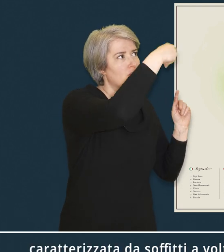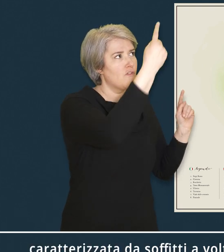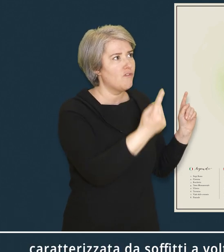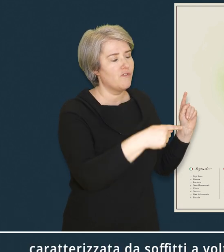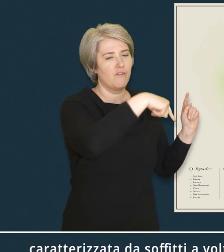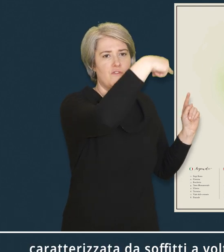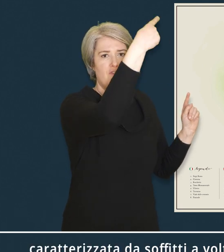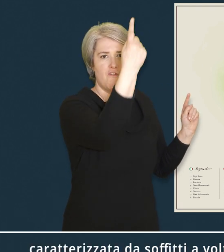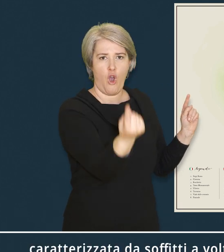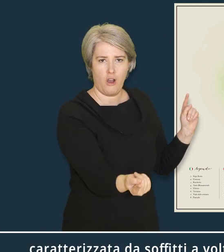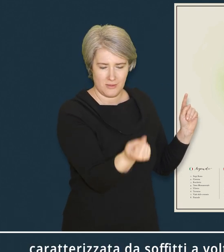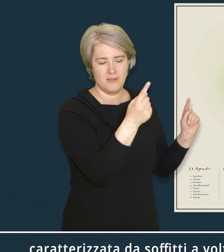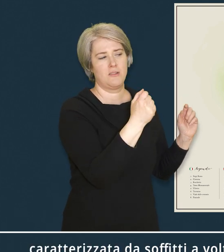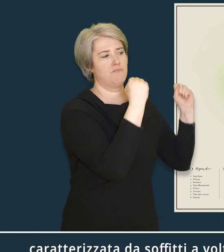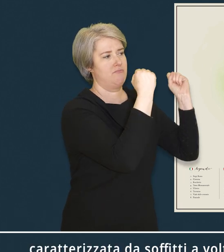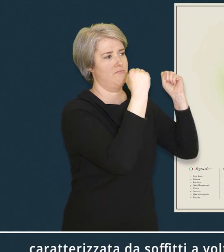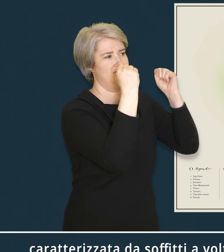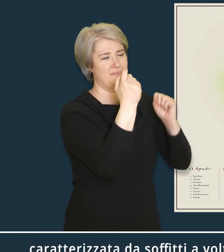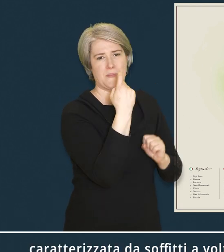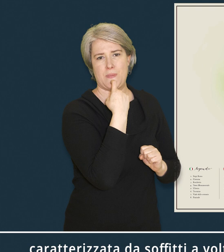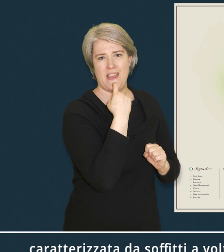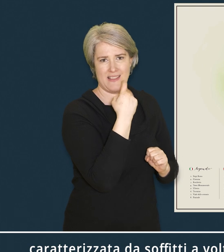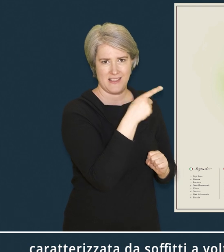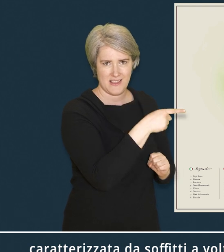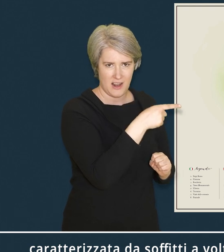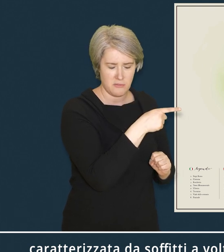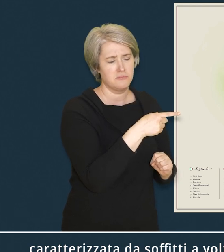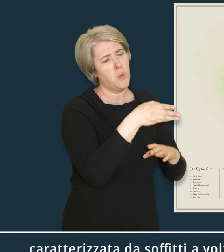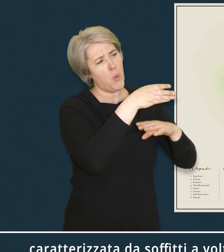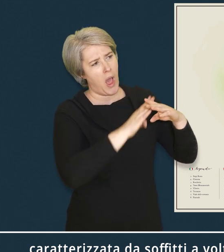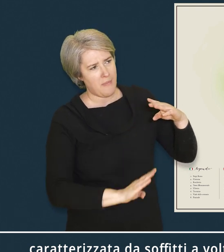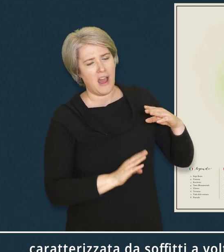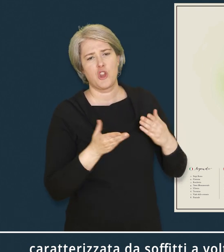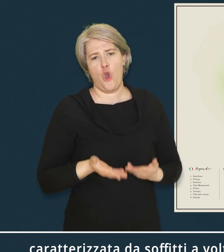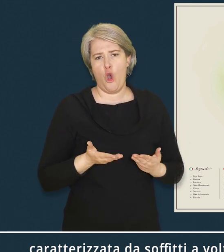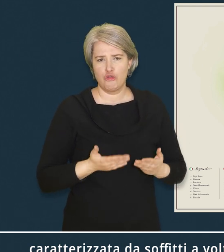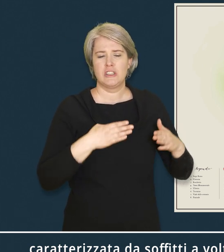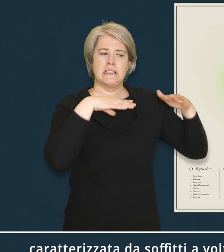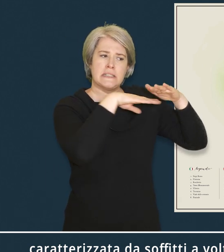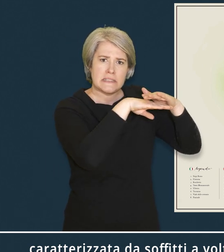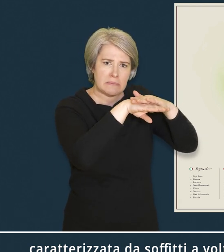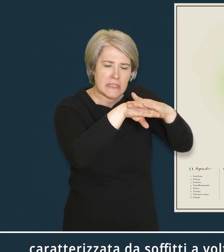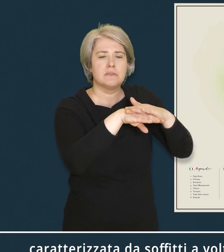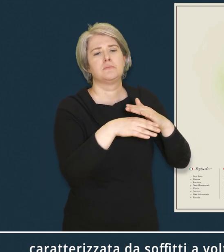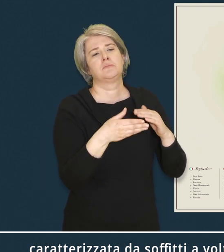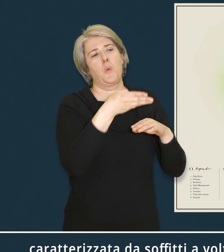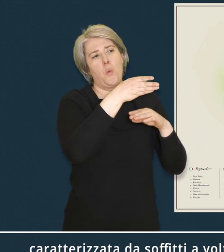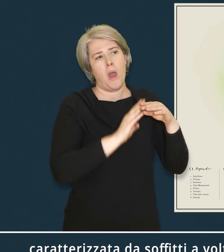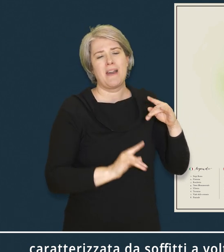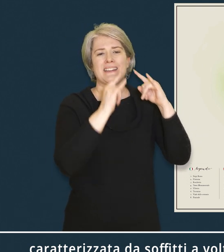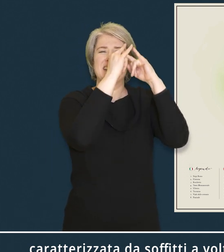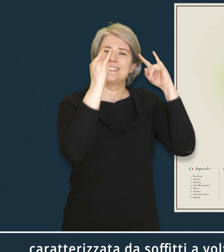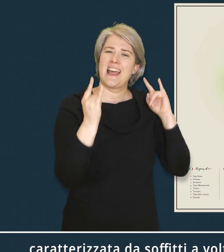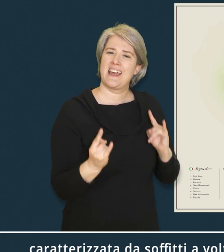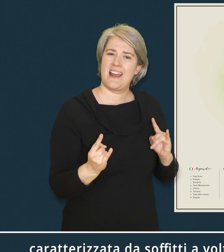caratterizzata da soffitti a volta, sostenuti da colonne in pietra. Oggi usata in parte come rimessa,